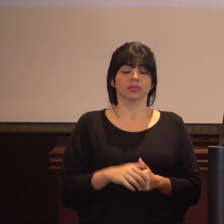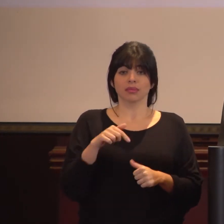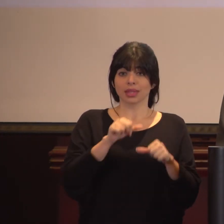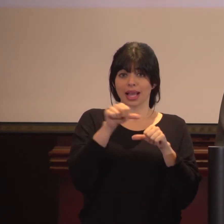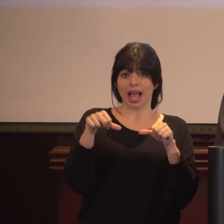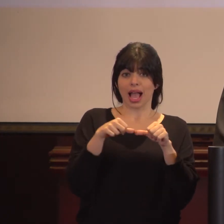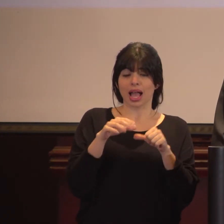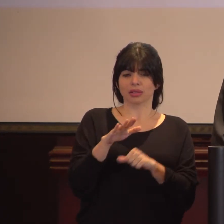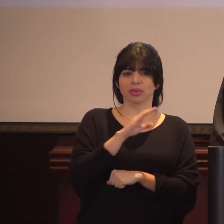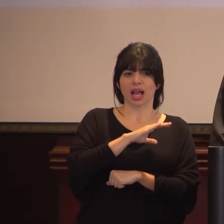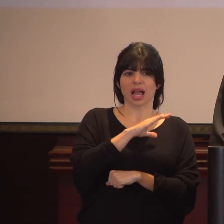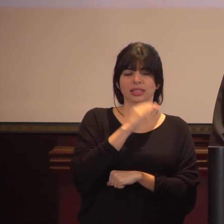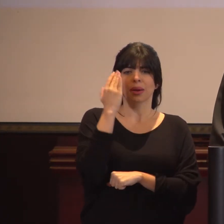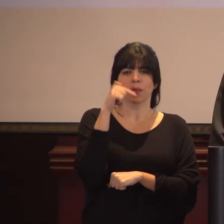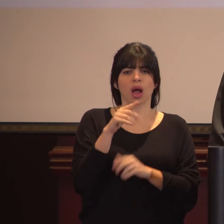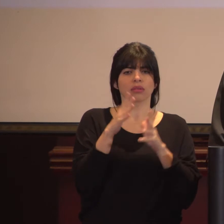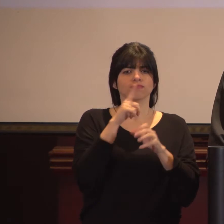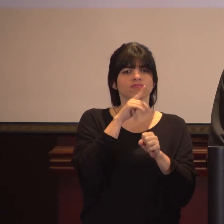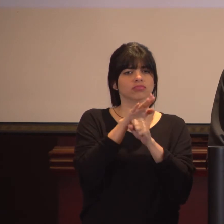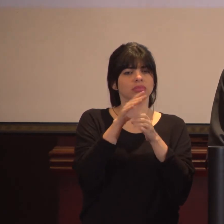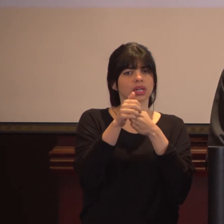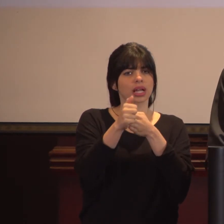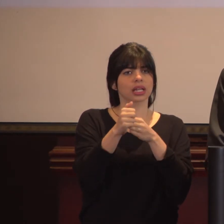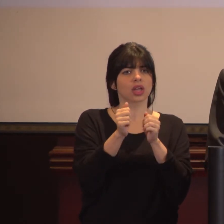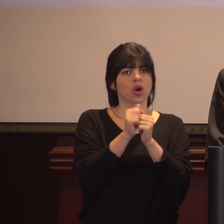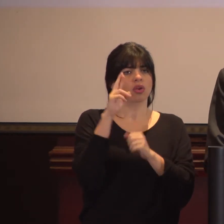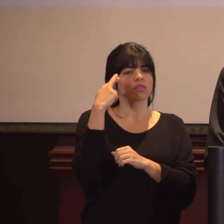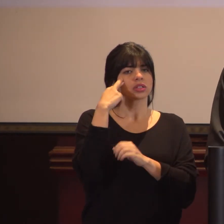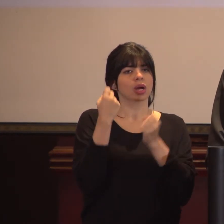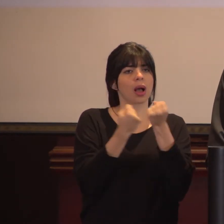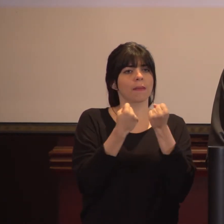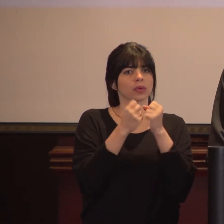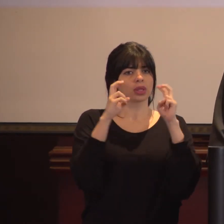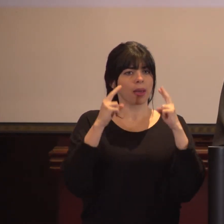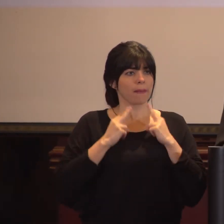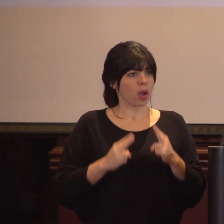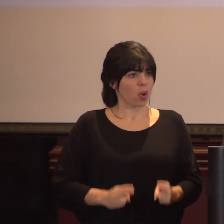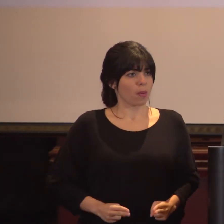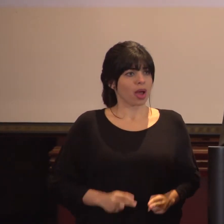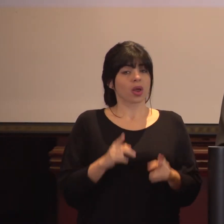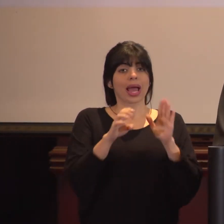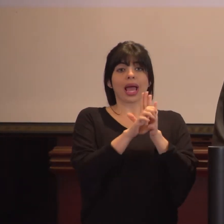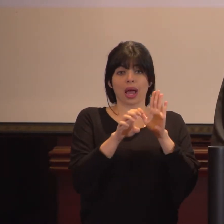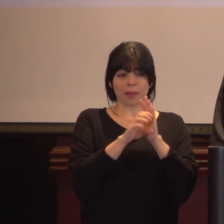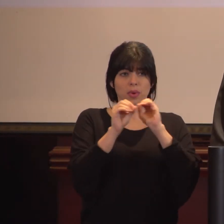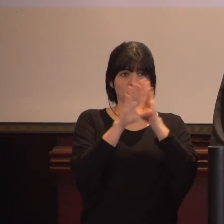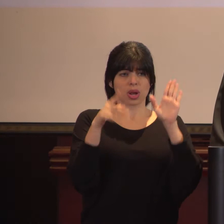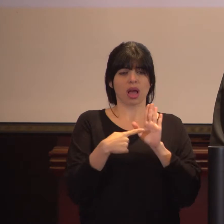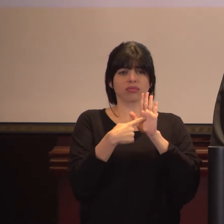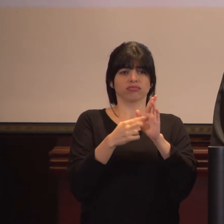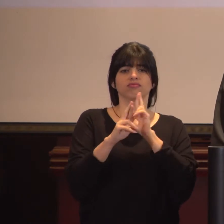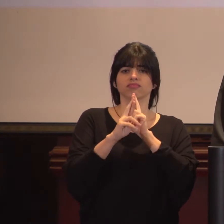región se caracteriza por su compromiso y liderazgo con las causas humanitarias y ha dado ejemplos concretos de